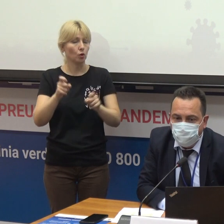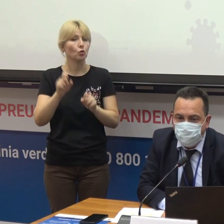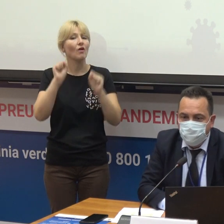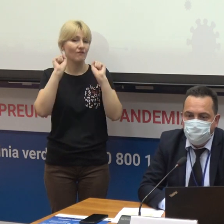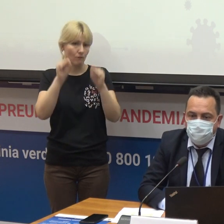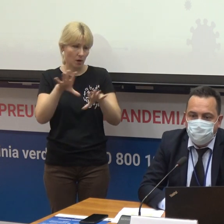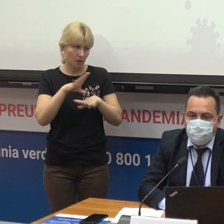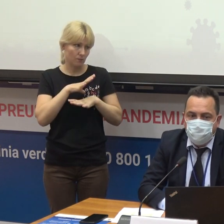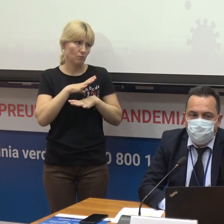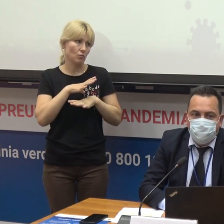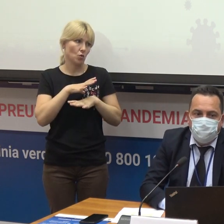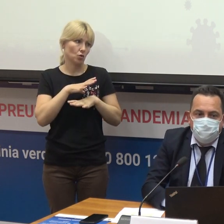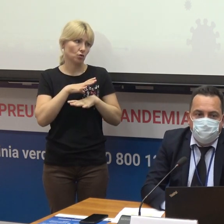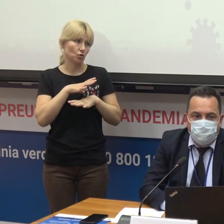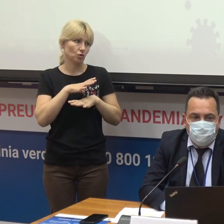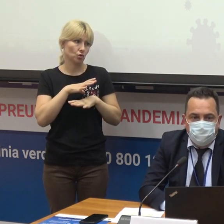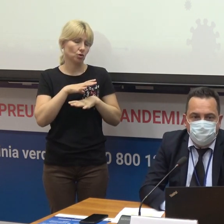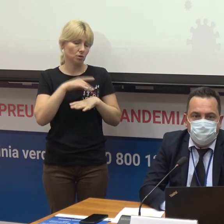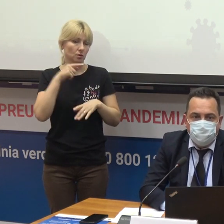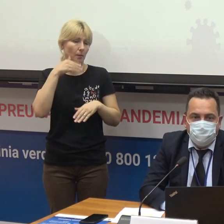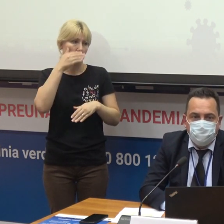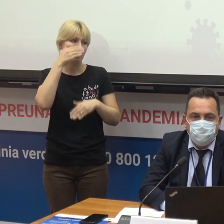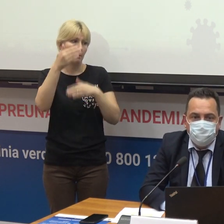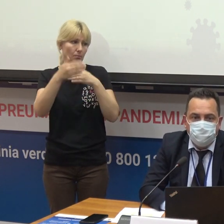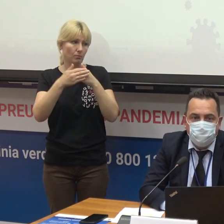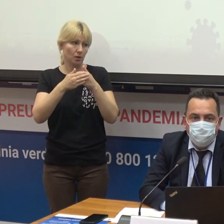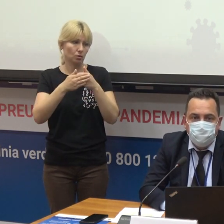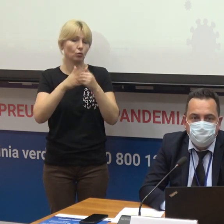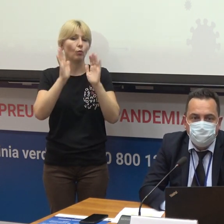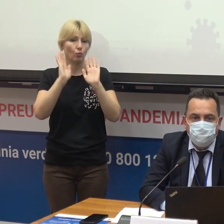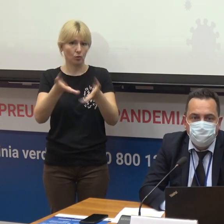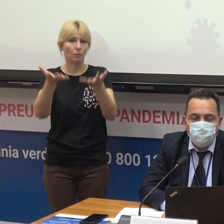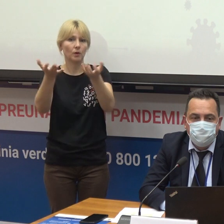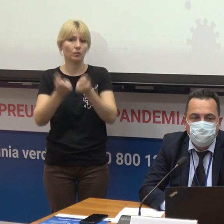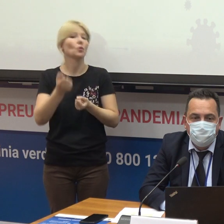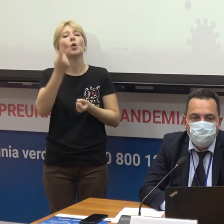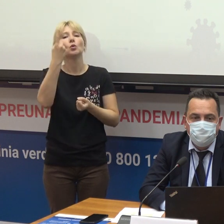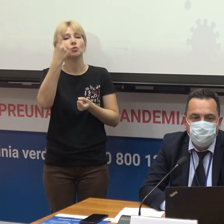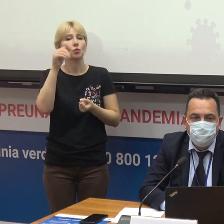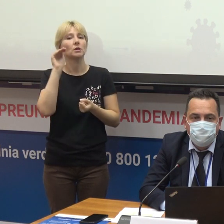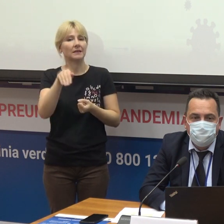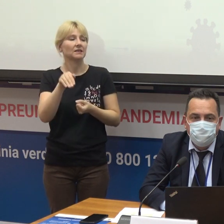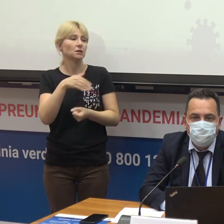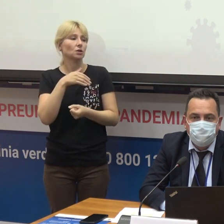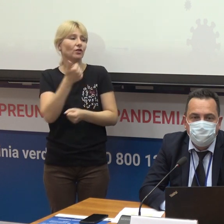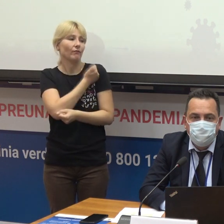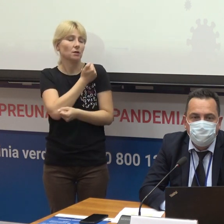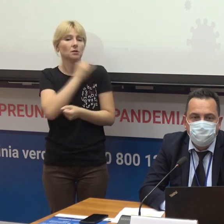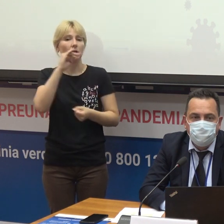probabil în săptămână curentă ar urma să recepționăm 100.000 de vaccinuri suplimentare din